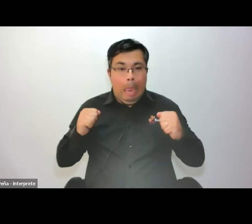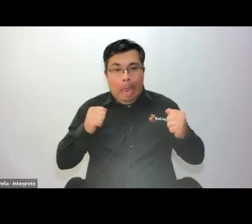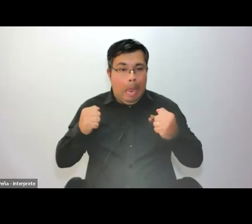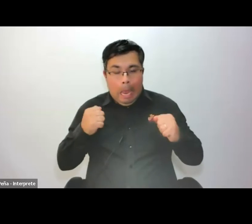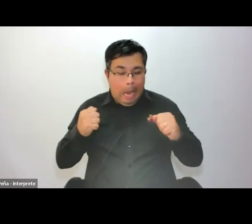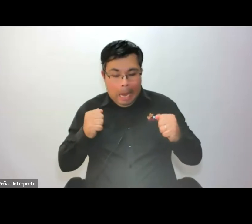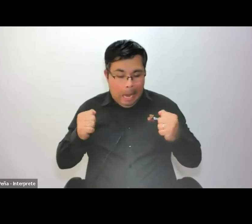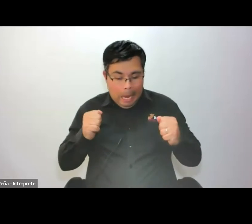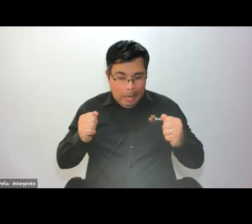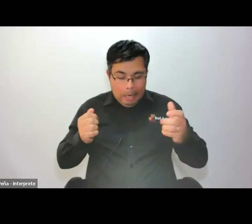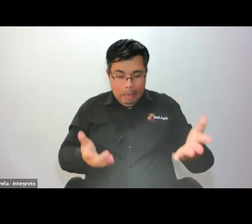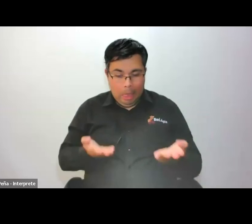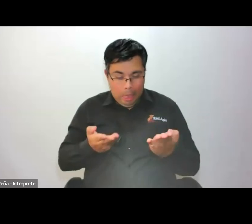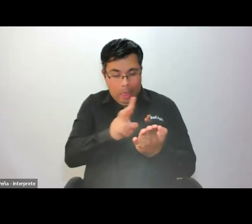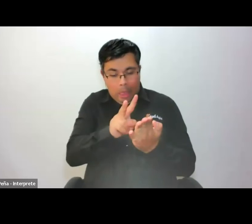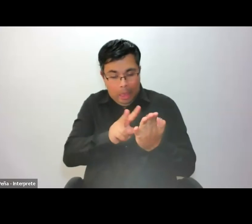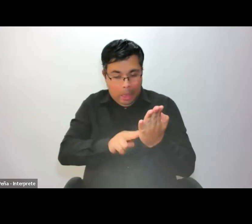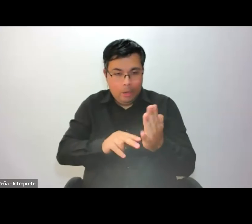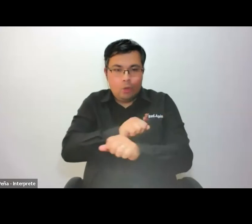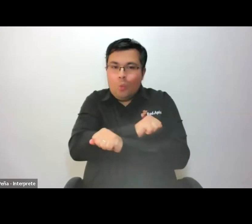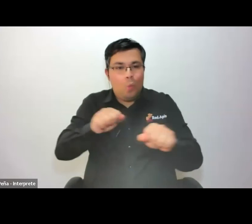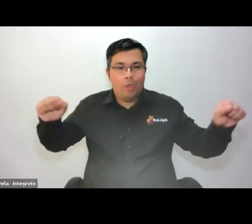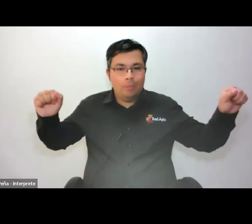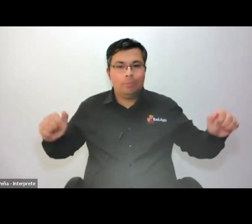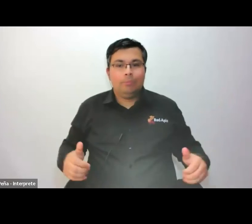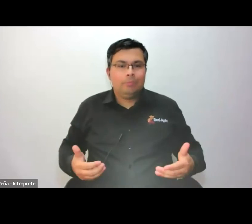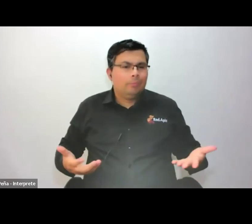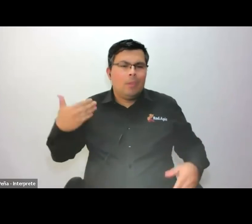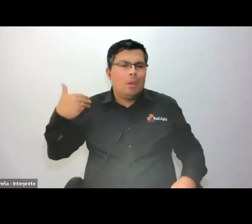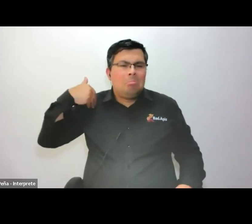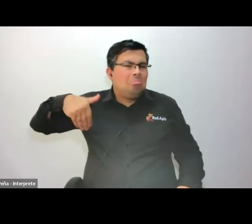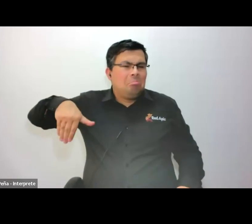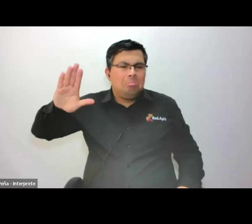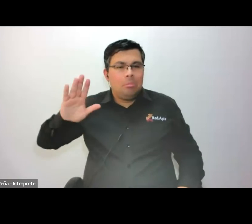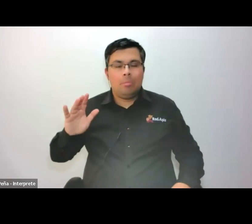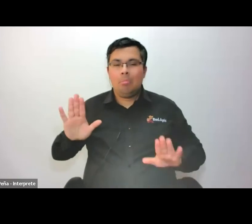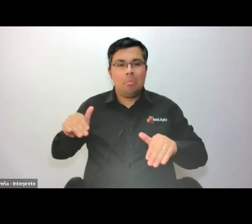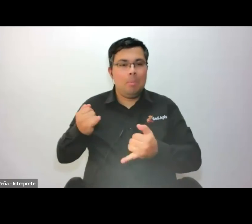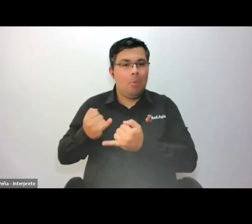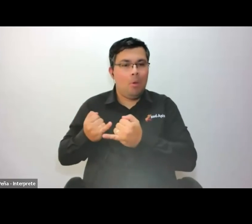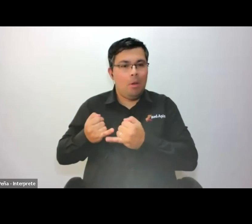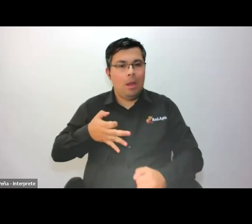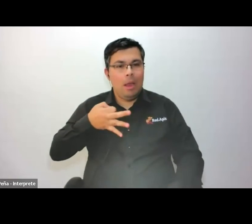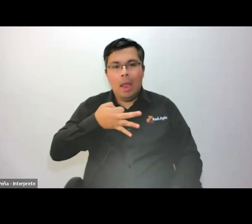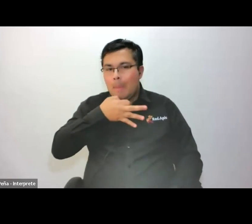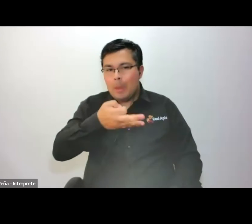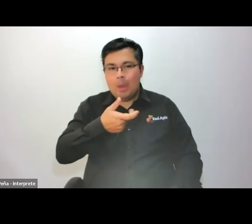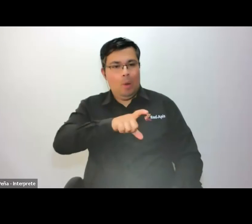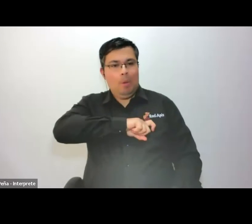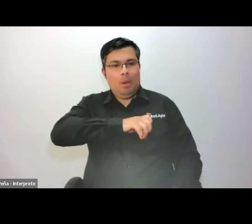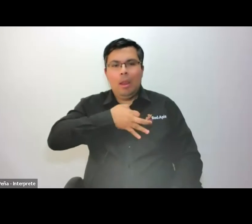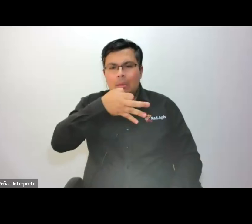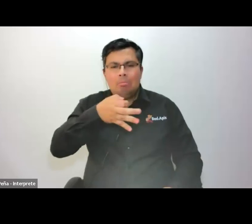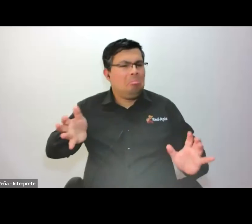enfrentar el desafío. Por lo tanto, no pasa nada, como dicen los amigos españoles. No pasa nada si nosotros resguardamos la